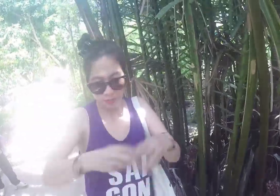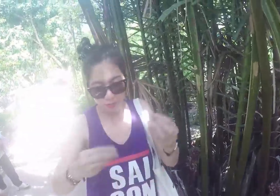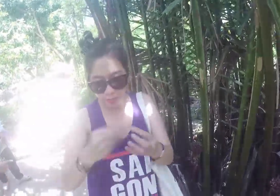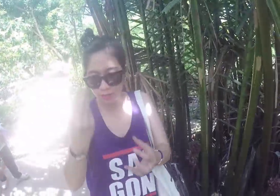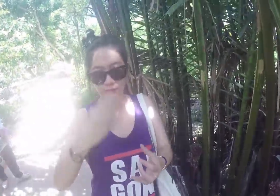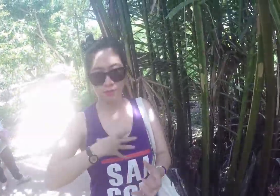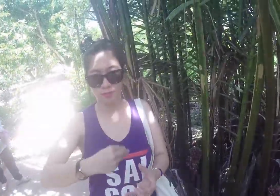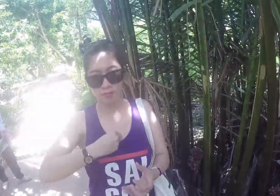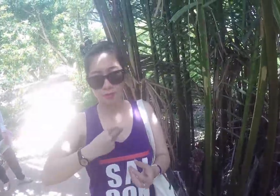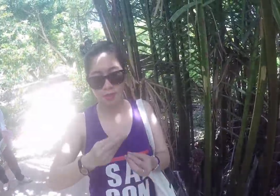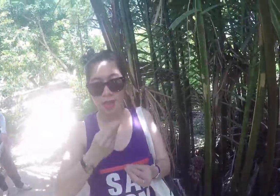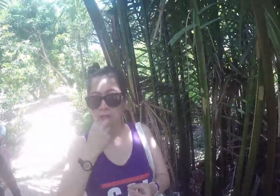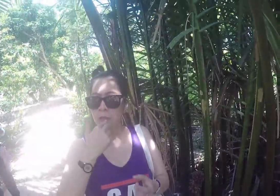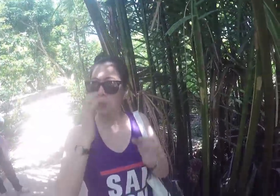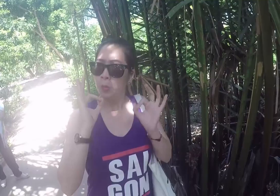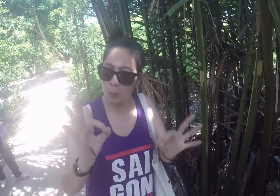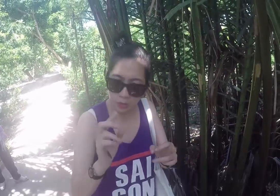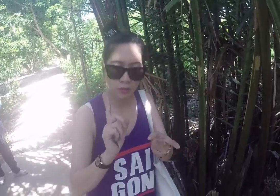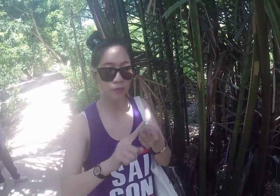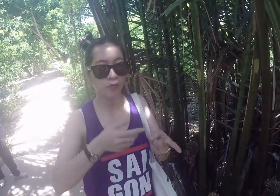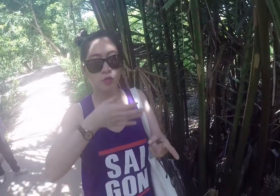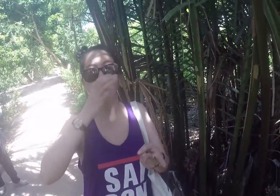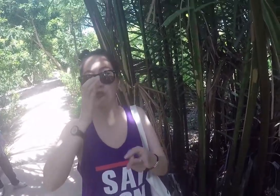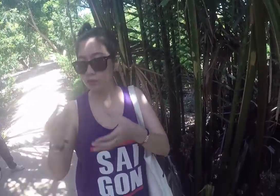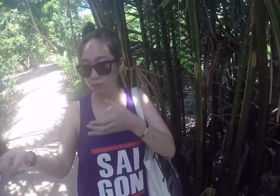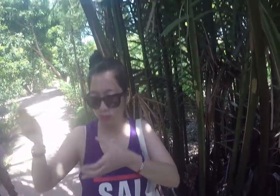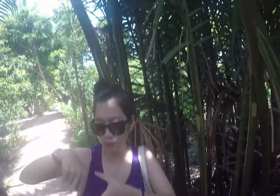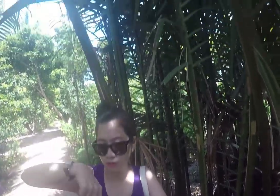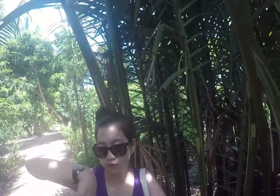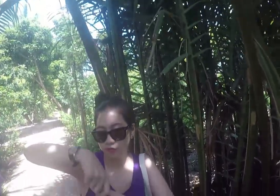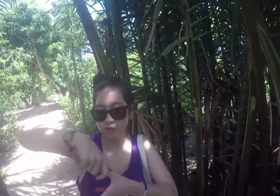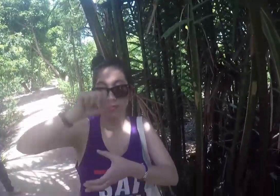Diese Knospen brechen wir auf und naschen den Kern oder trinken ihn als Tee.